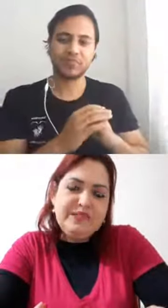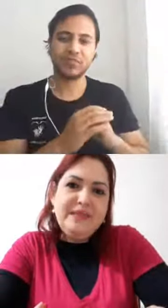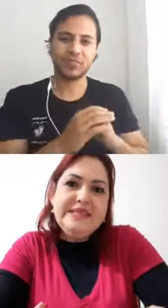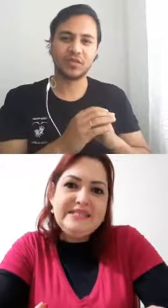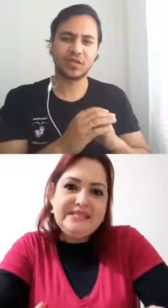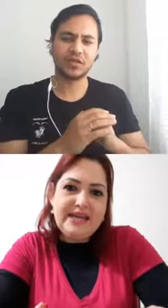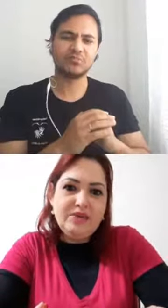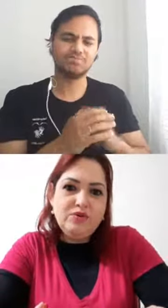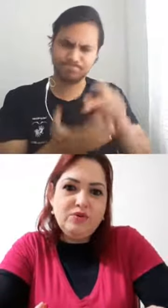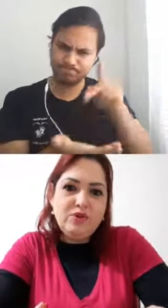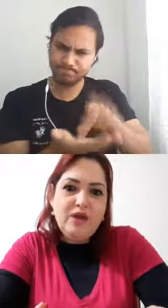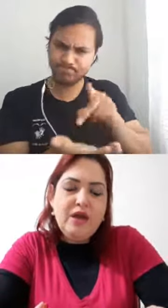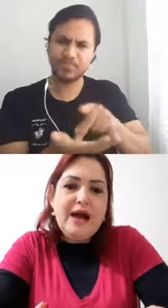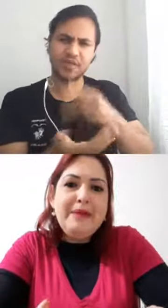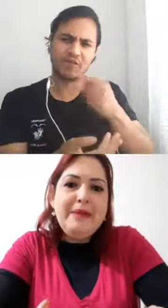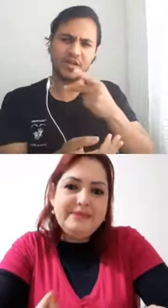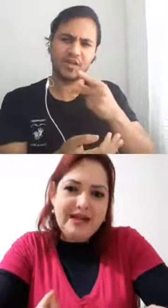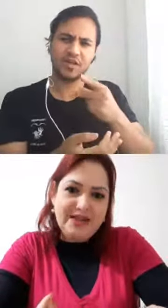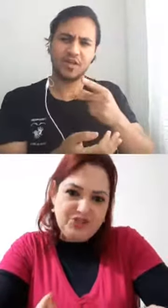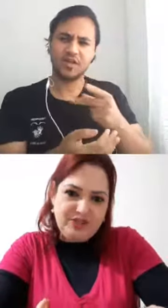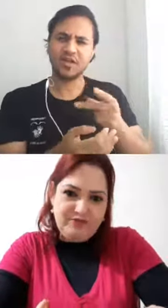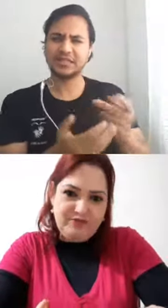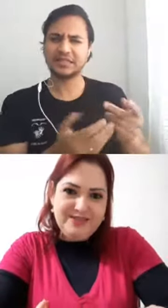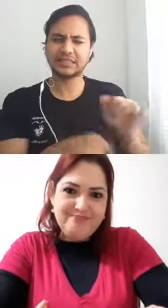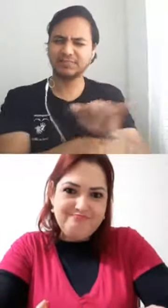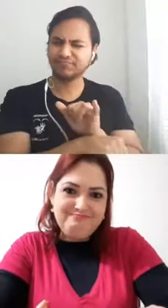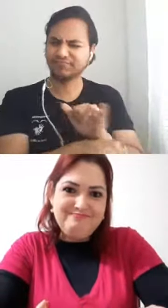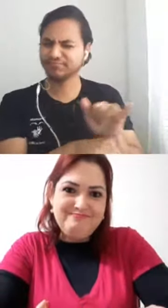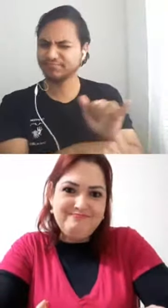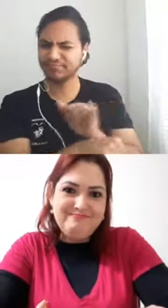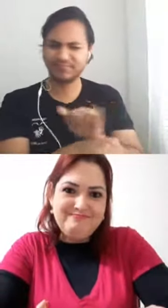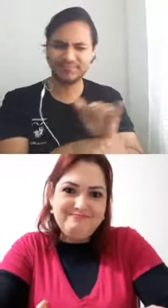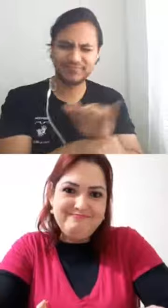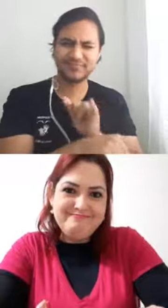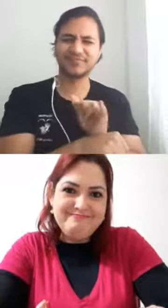vamos ser bem sinceros, a malandragem da vida,